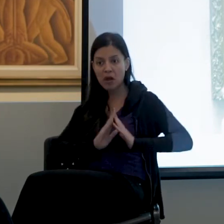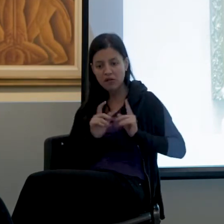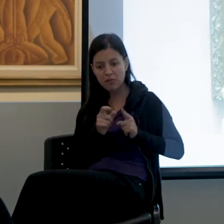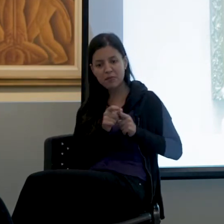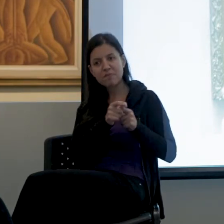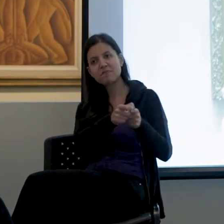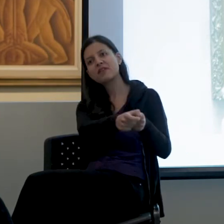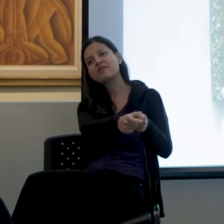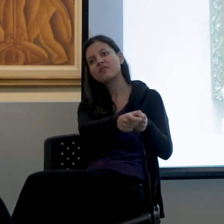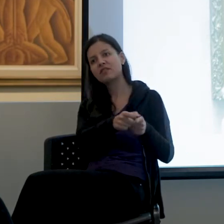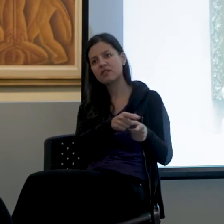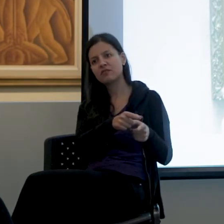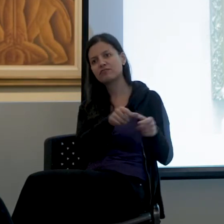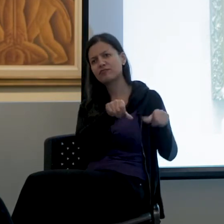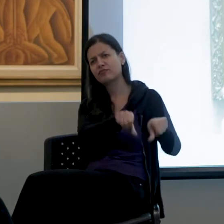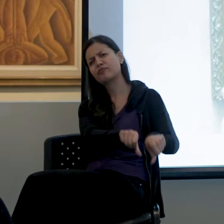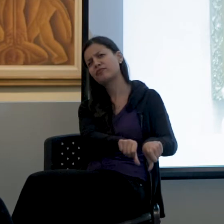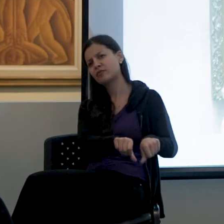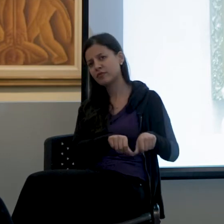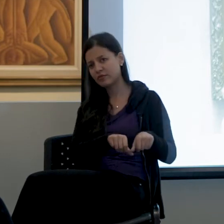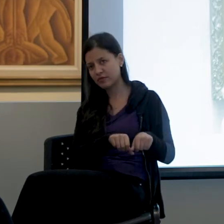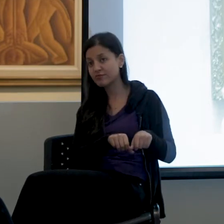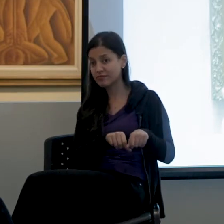quebradas catastróficas,